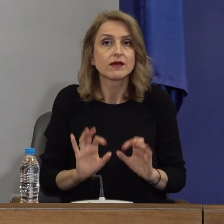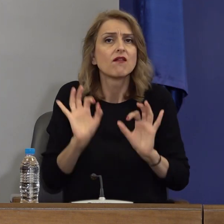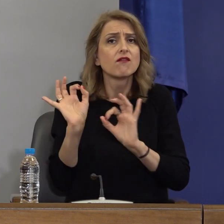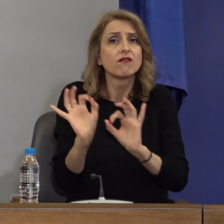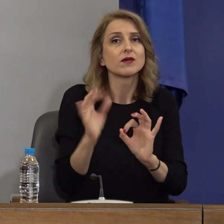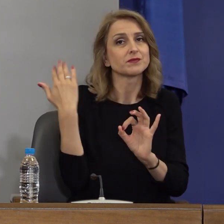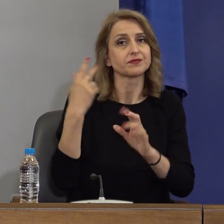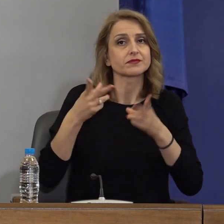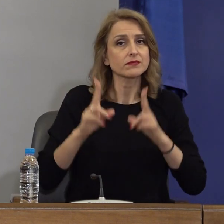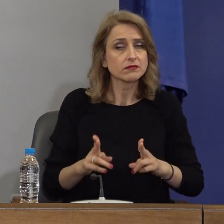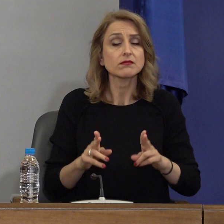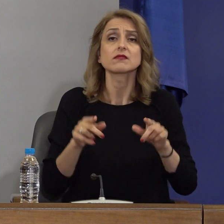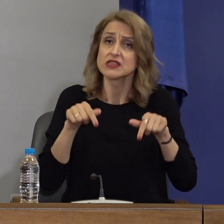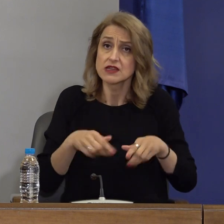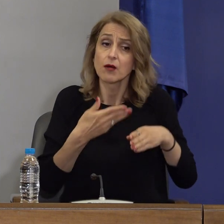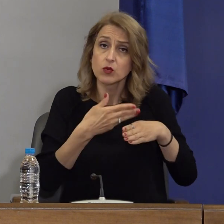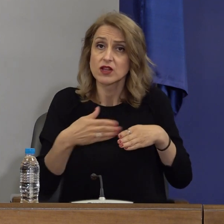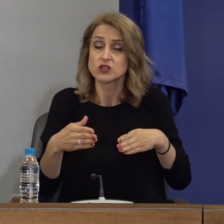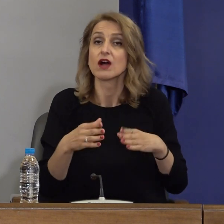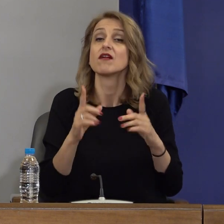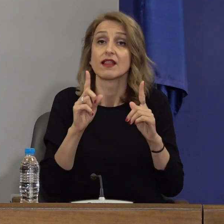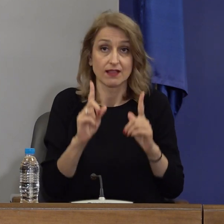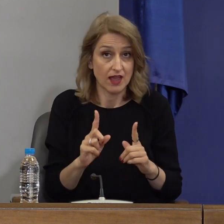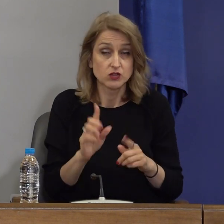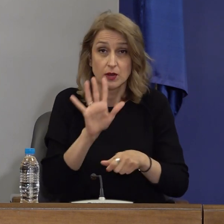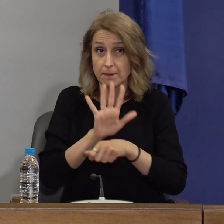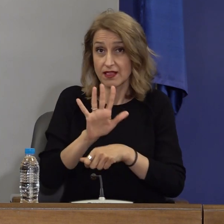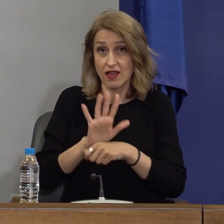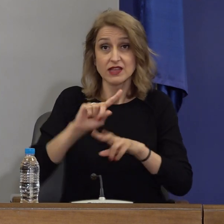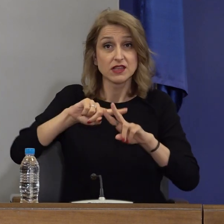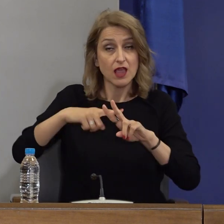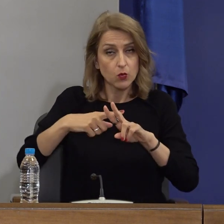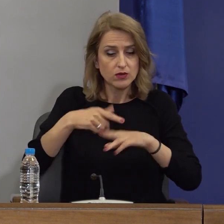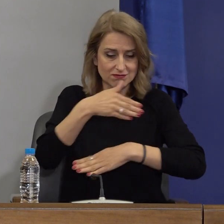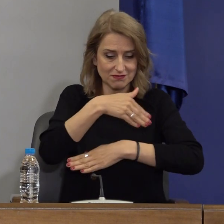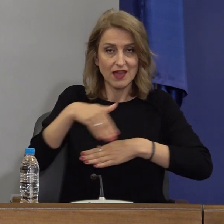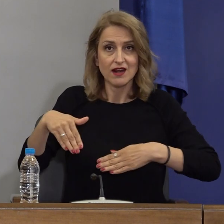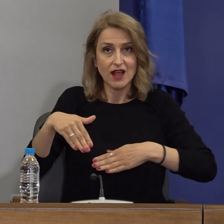решение. 15 юни ще бъде отворена границата за туристите без